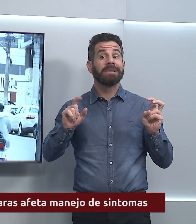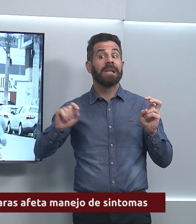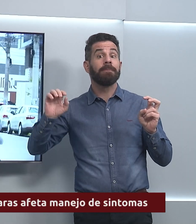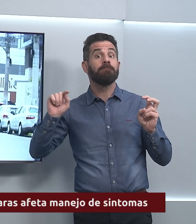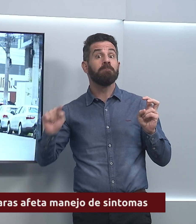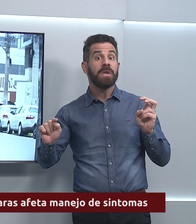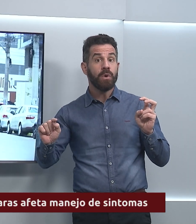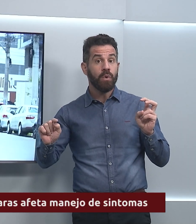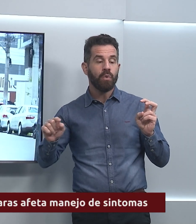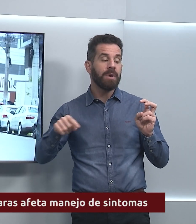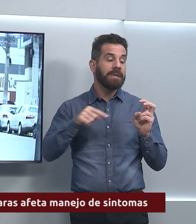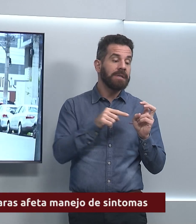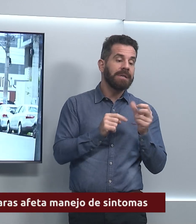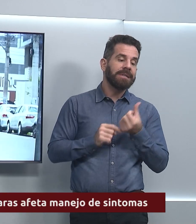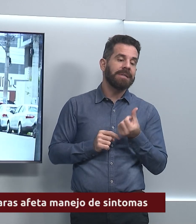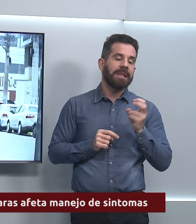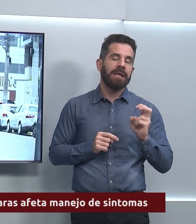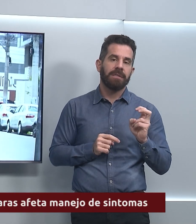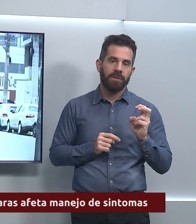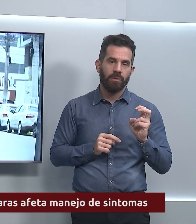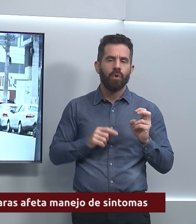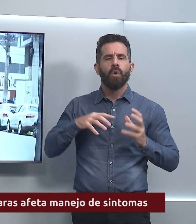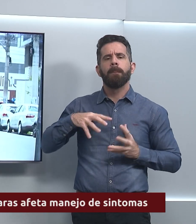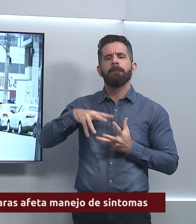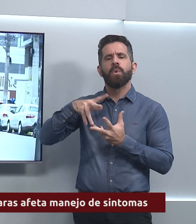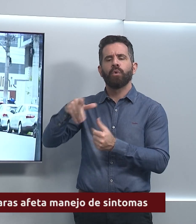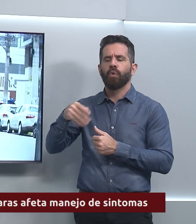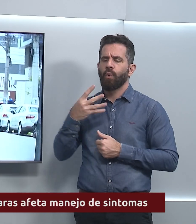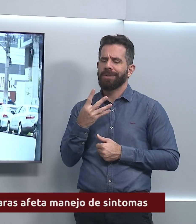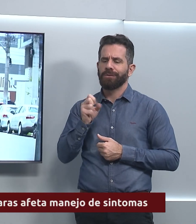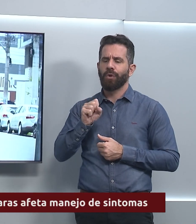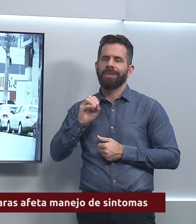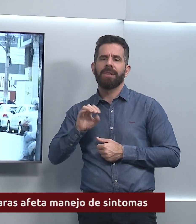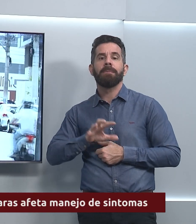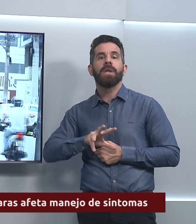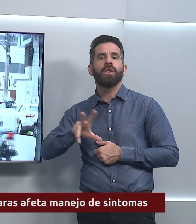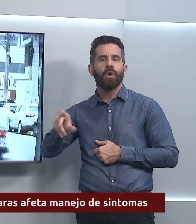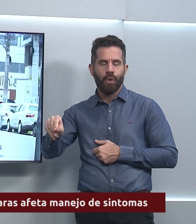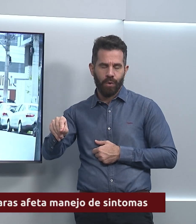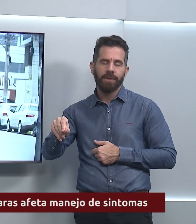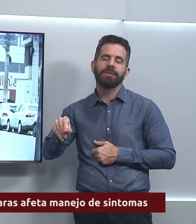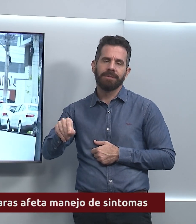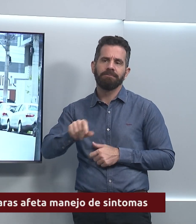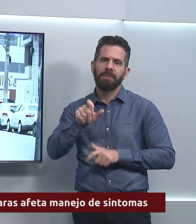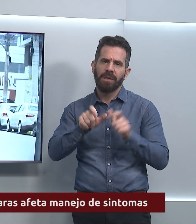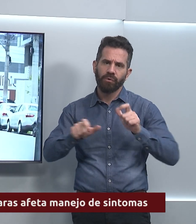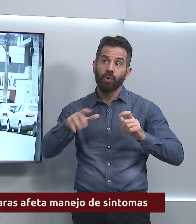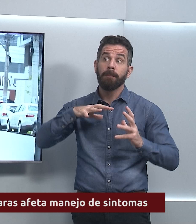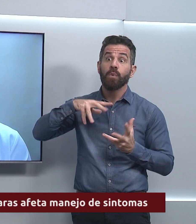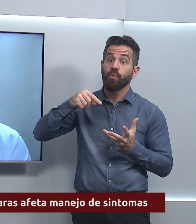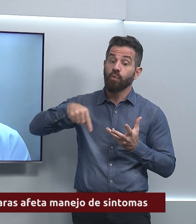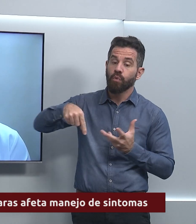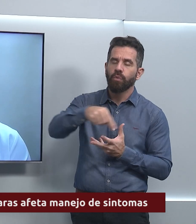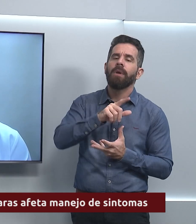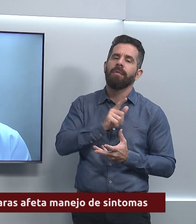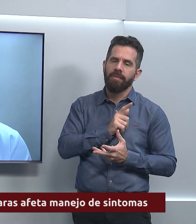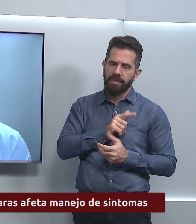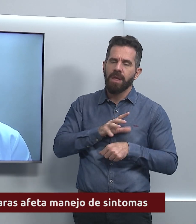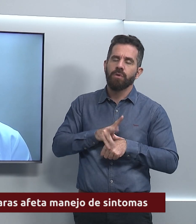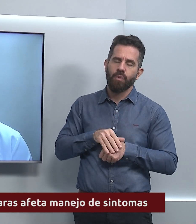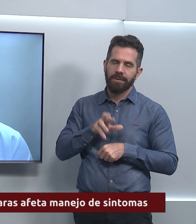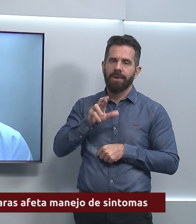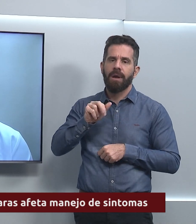mundo, cerca de 480 milhões de cidadãos convivem com algum tipo de enfermidade rara. Apesar de